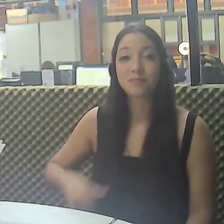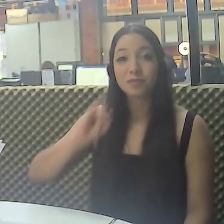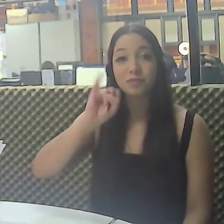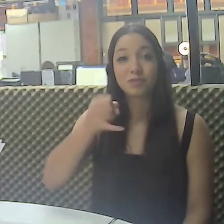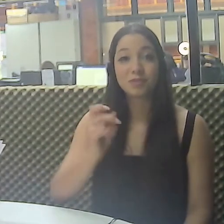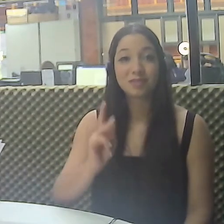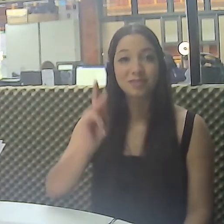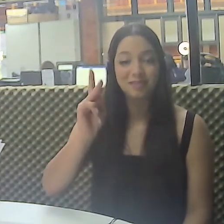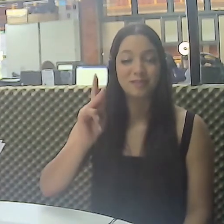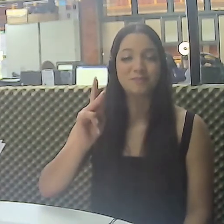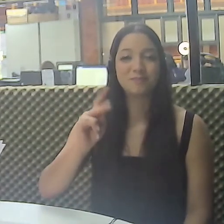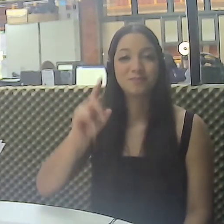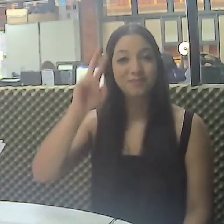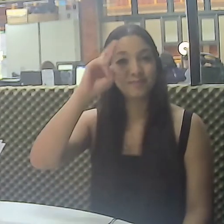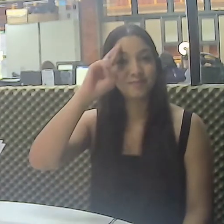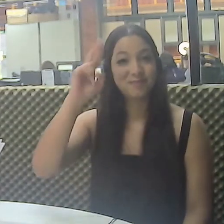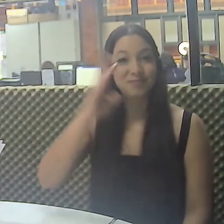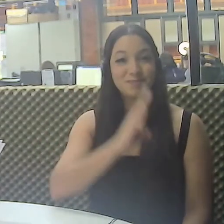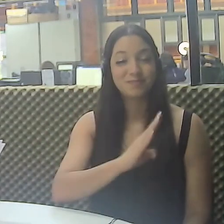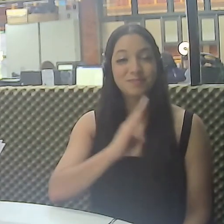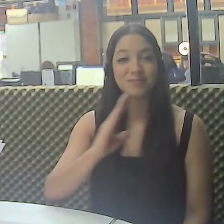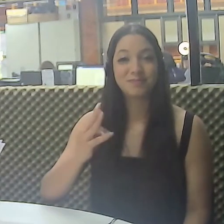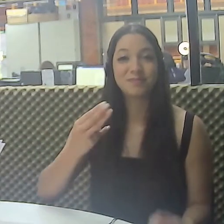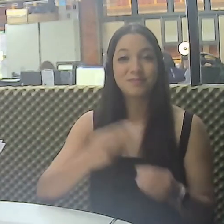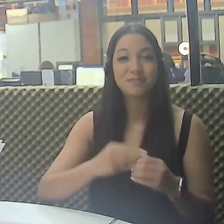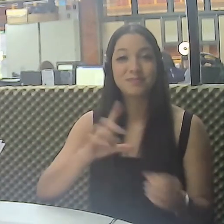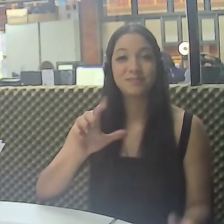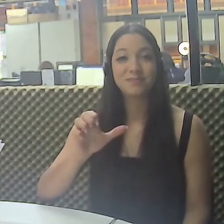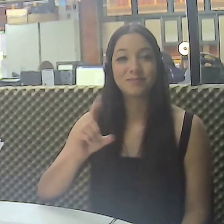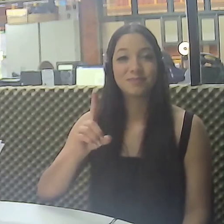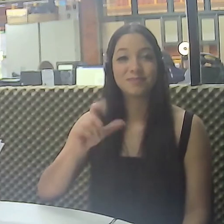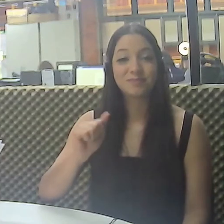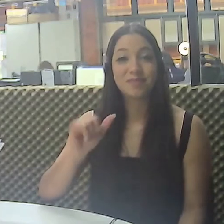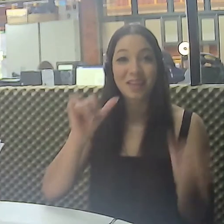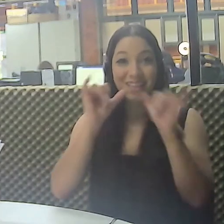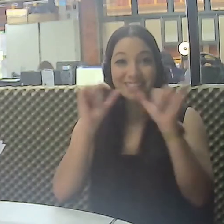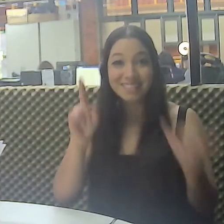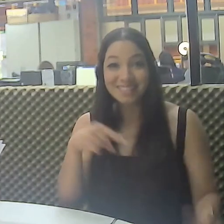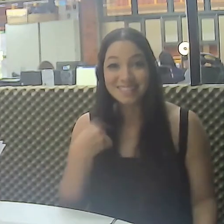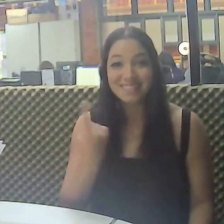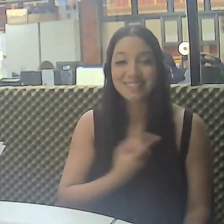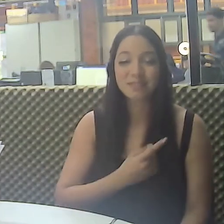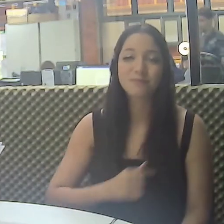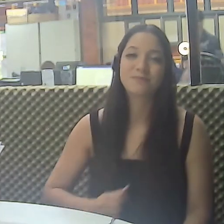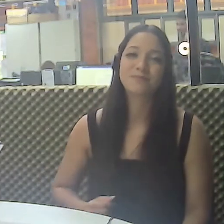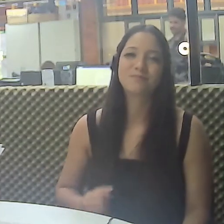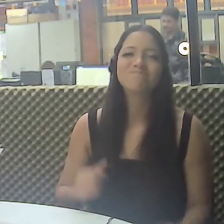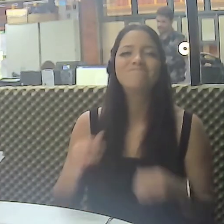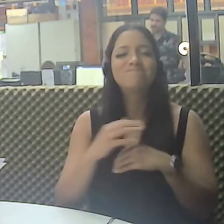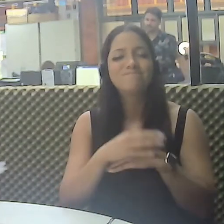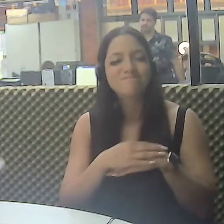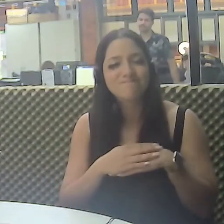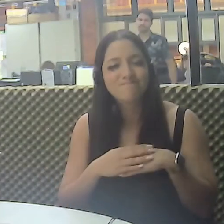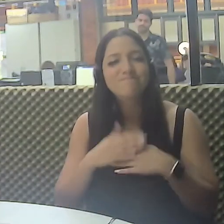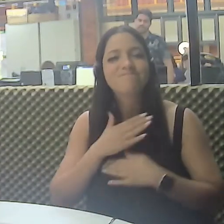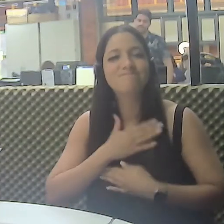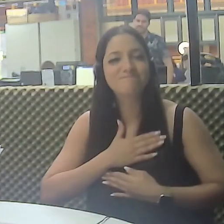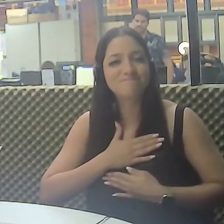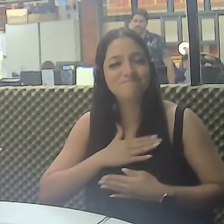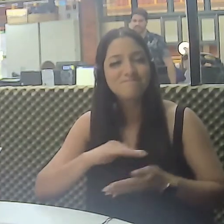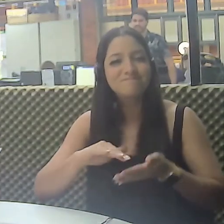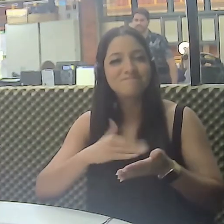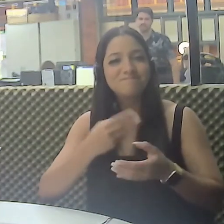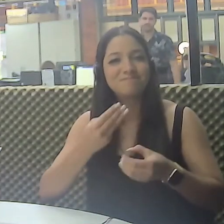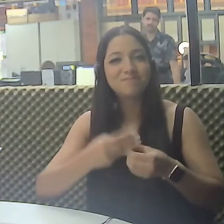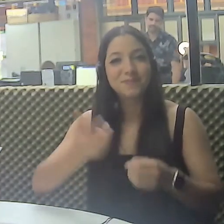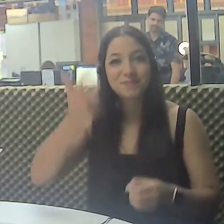de Oliveira. A diretora da Biblioteca Municipal, Leda Furtado, tem um recado para nós. É com muito carinho que a Secretaria Municipal